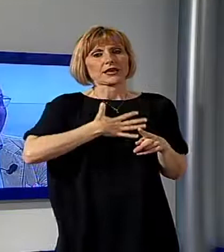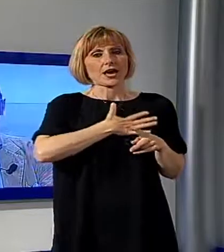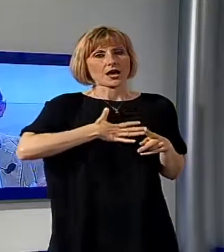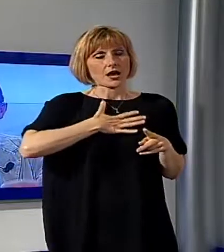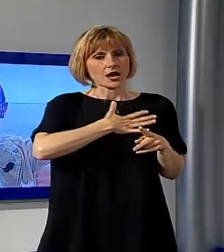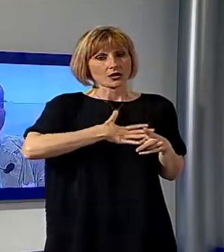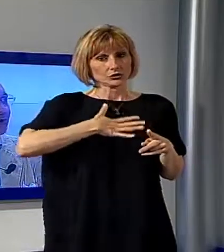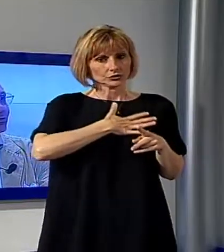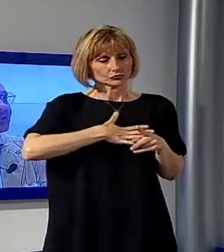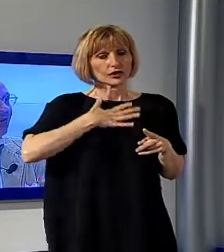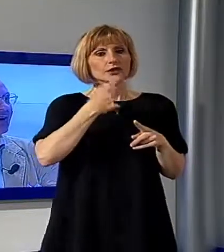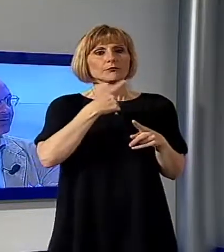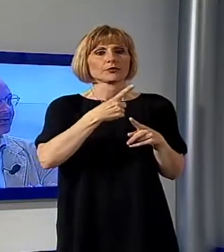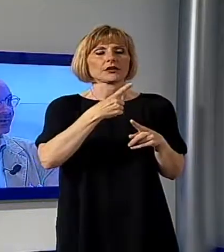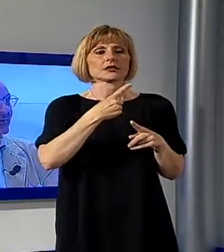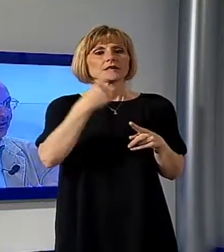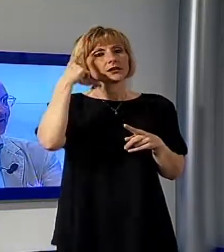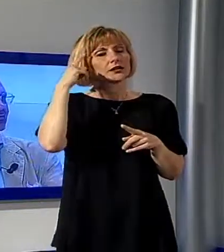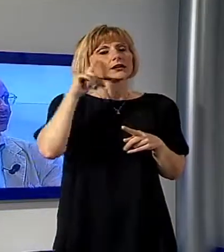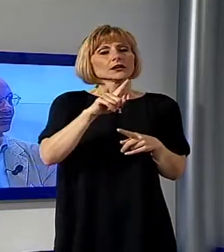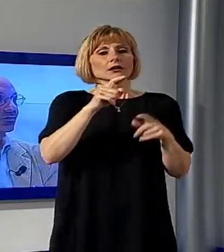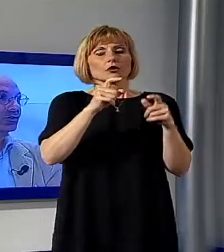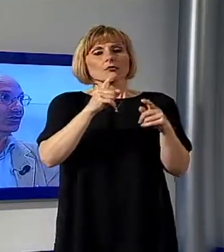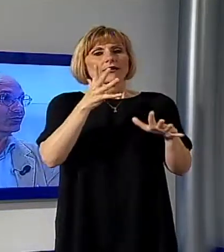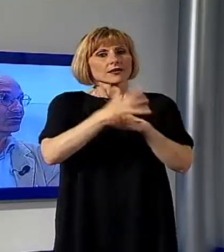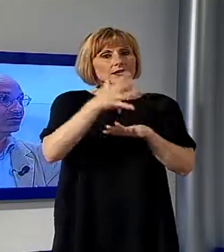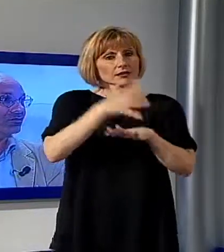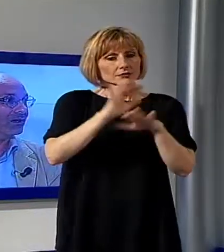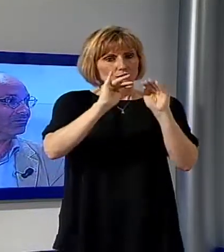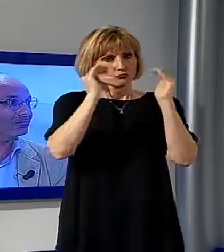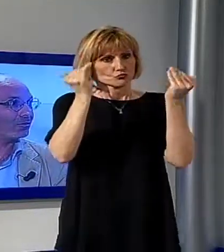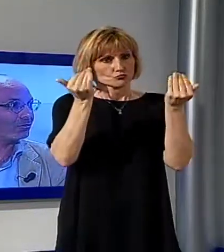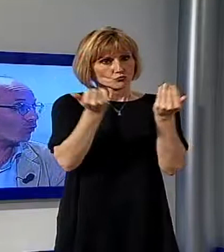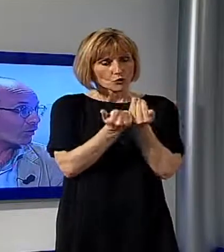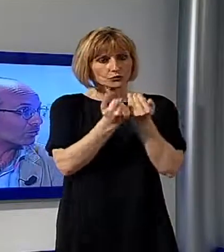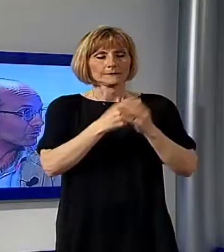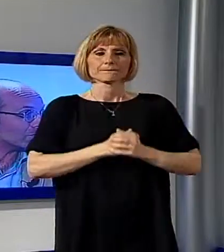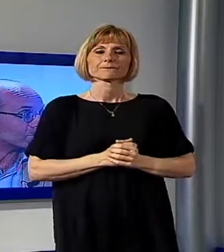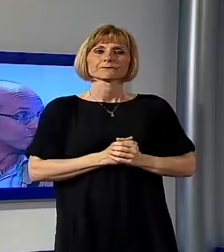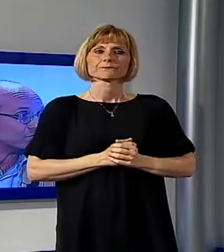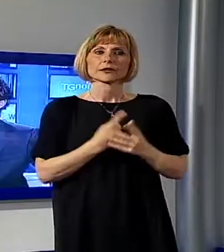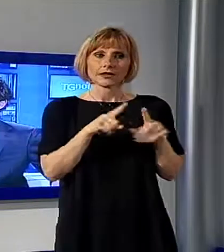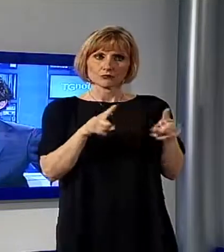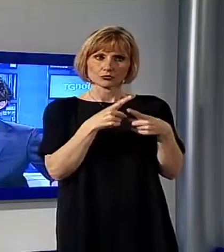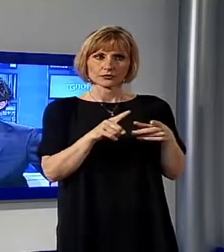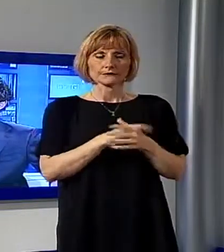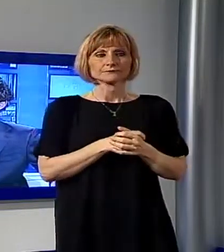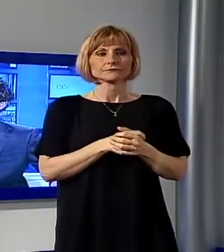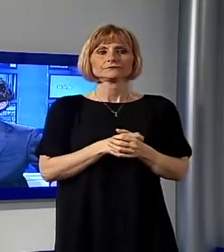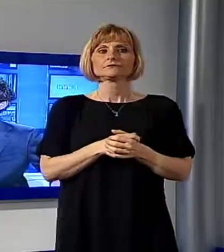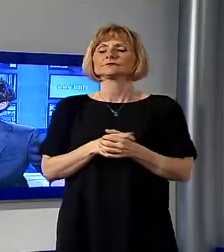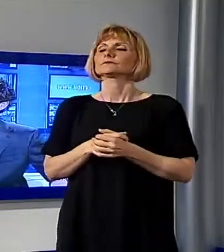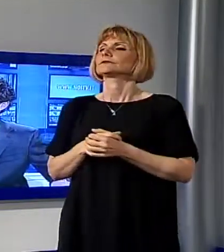di disegnare un ideale biglietto d'ingresso a questo mondo che troppo spesso rimane un po' fuori, purtroppo. E questo soprattutto per i